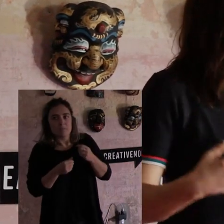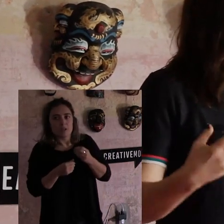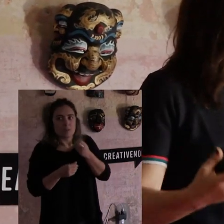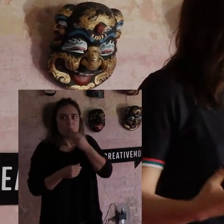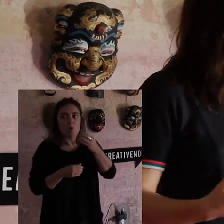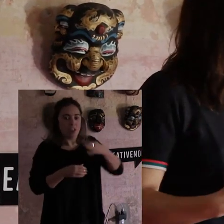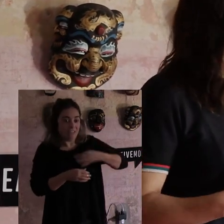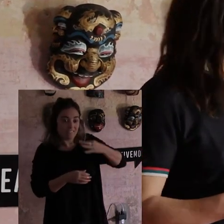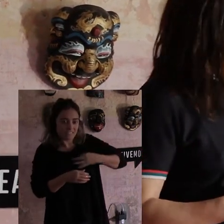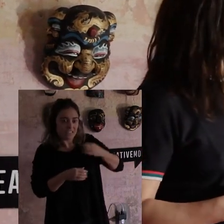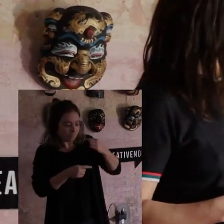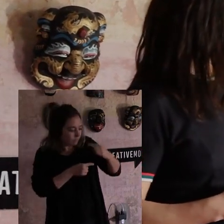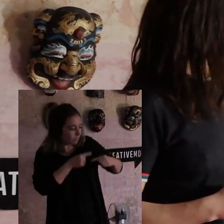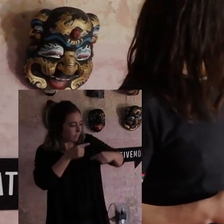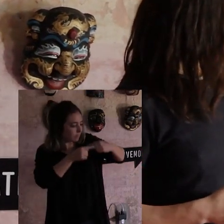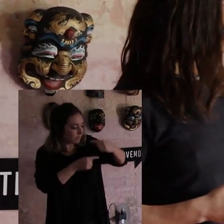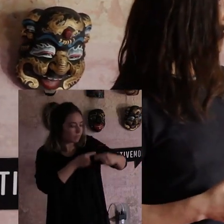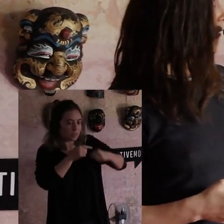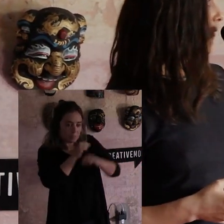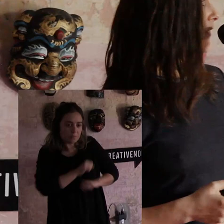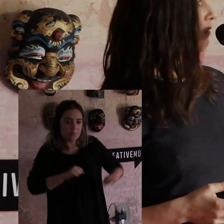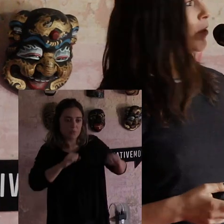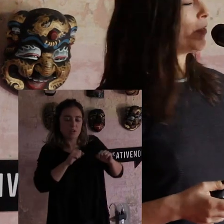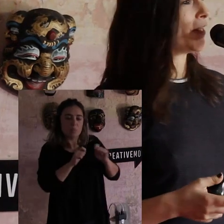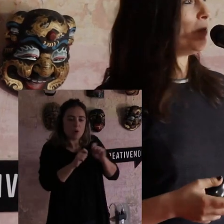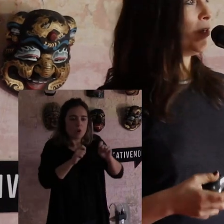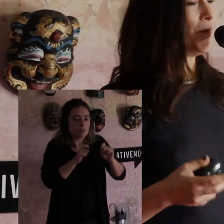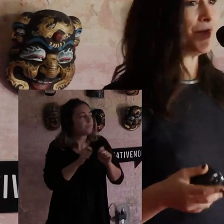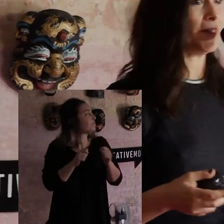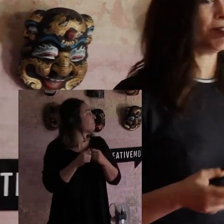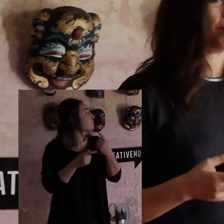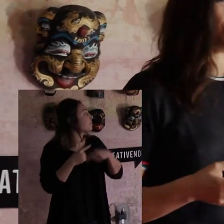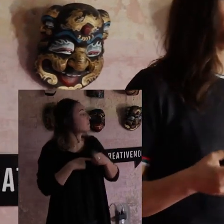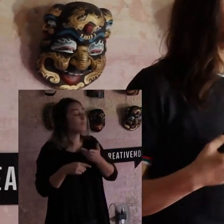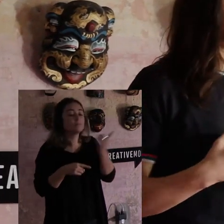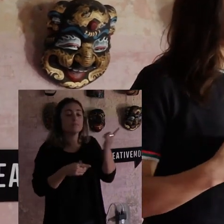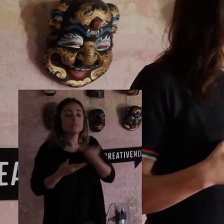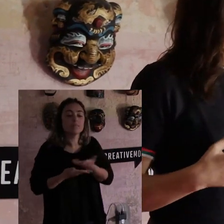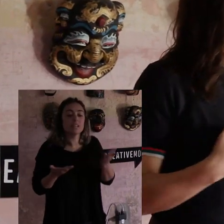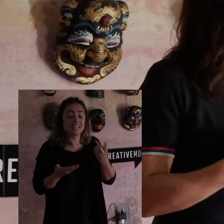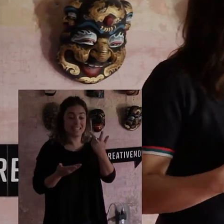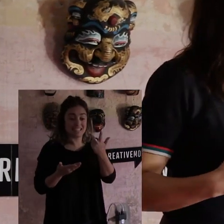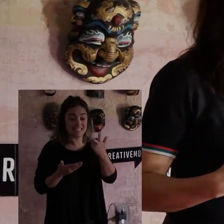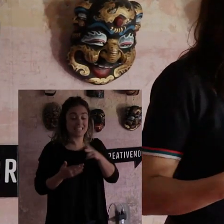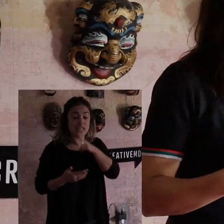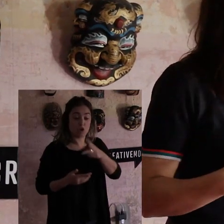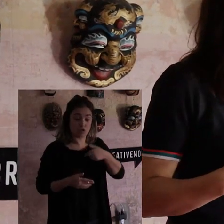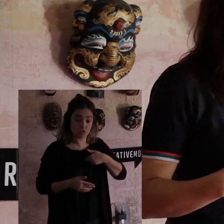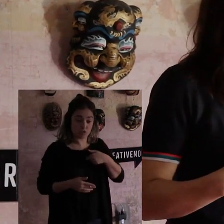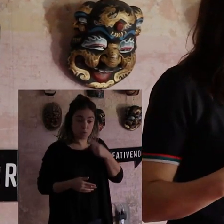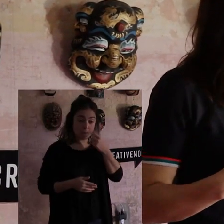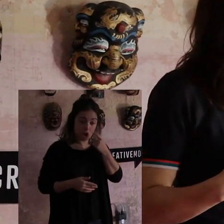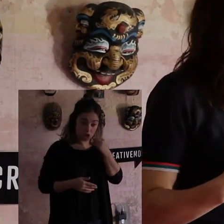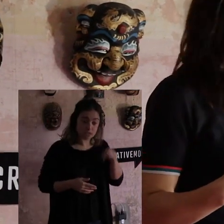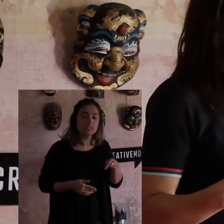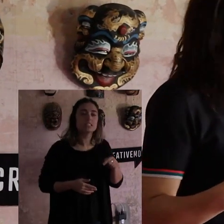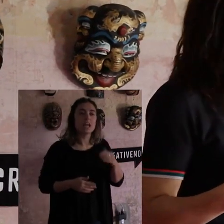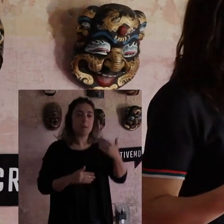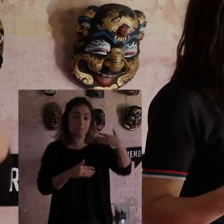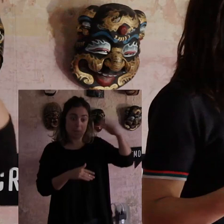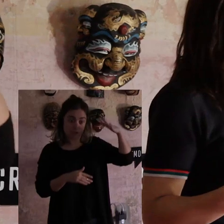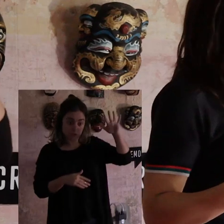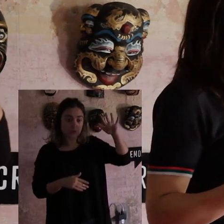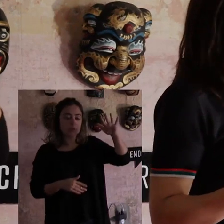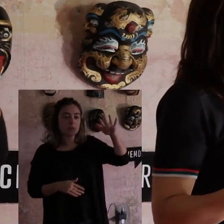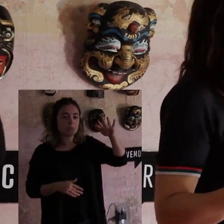te va poniendo en esos lugares. En este espectáculo, por ejemplo, yo tengo 3 hijos varones, y el mayor, o sea